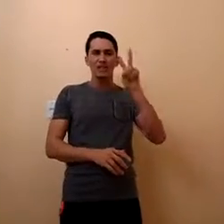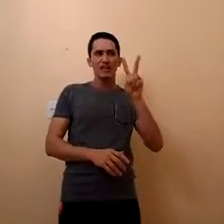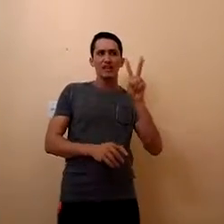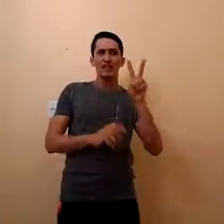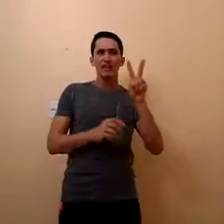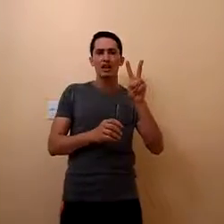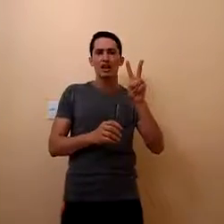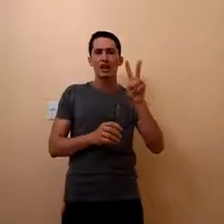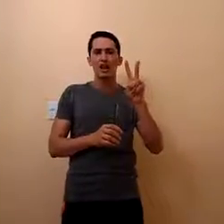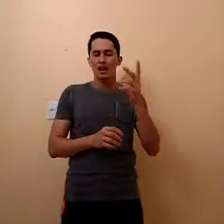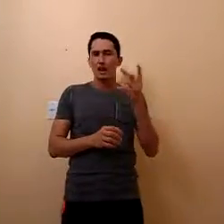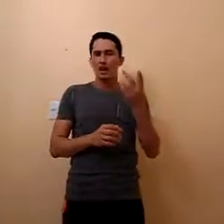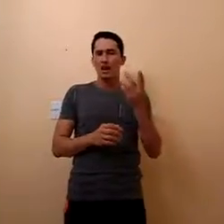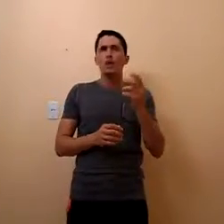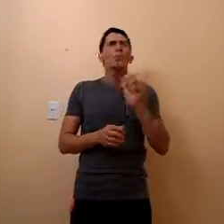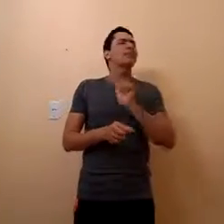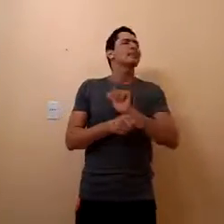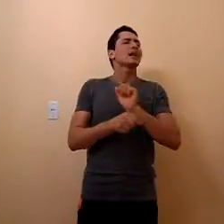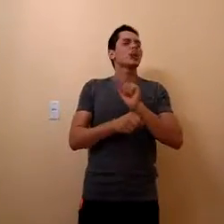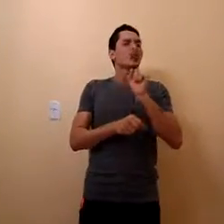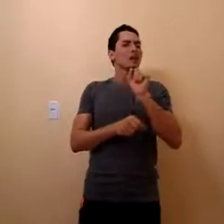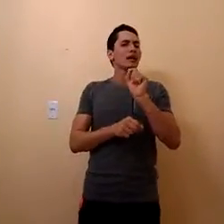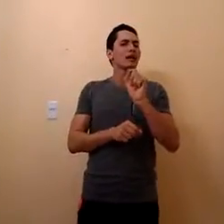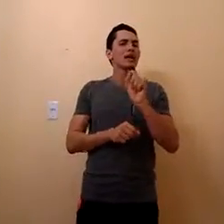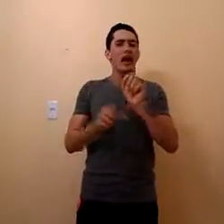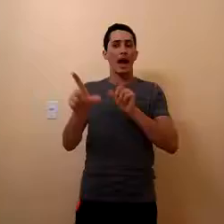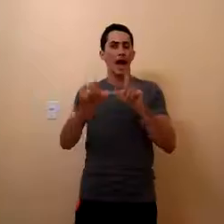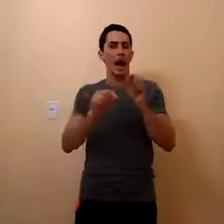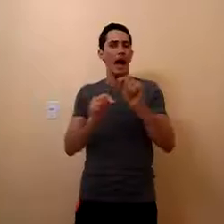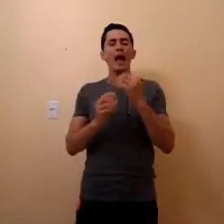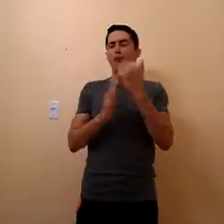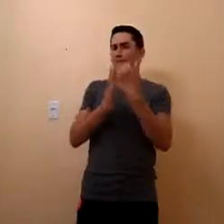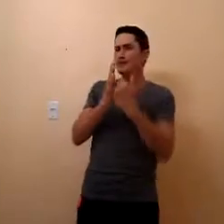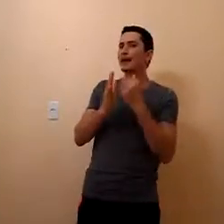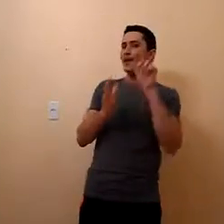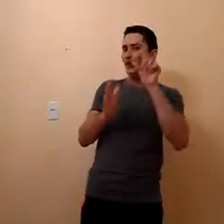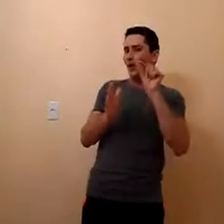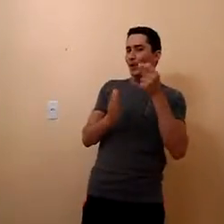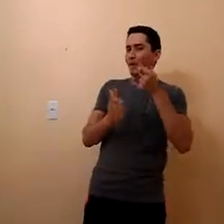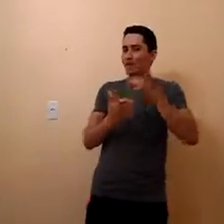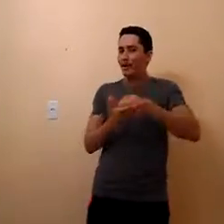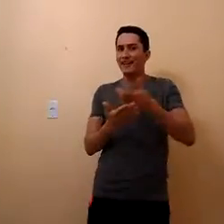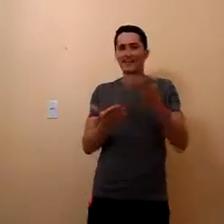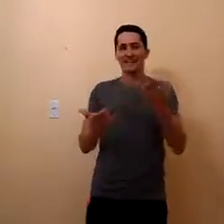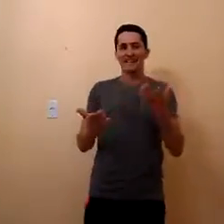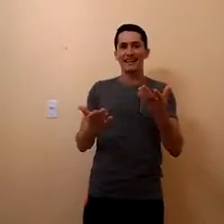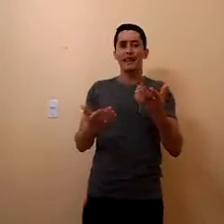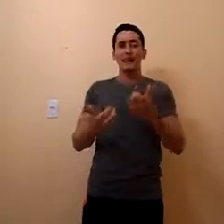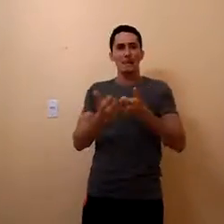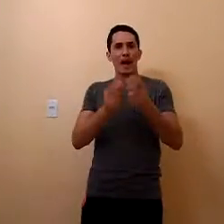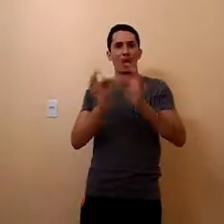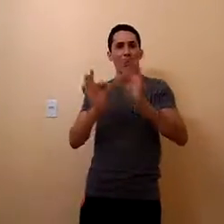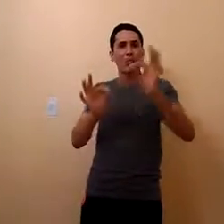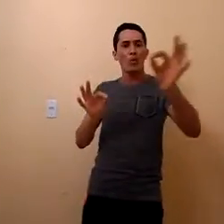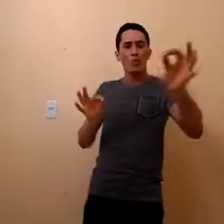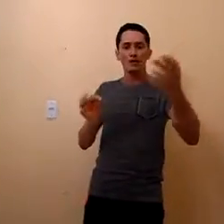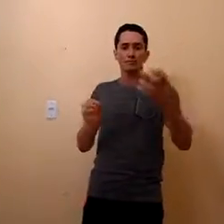GNV. E tanta espera tem um motivo. O preço é mais em conta e você consegue rodar muito mais, que é mais econômico.